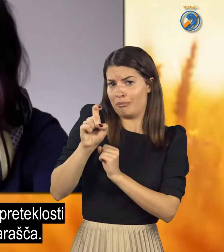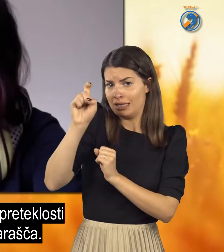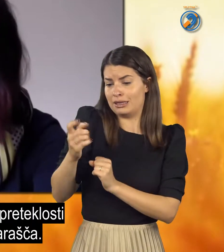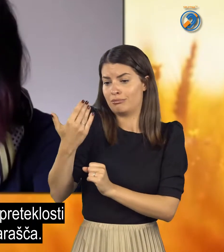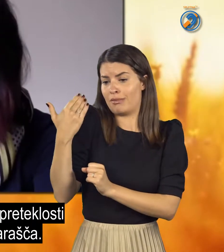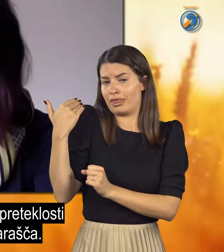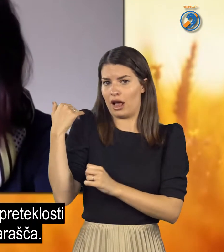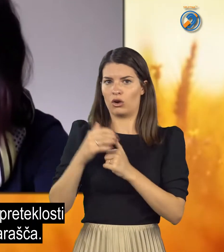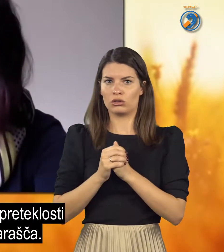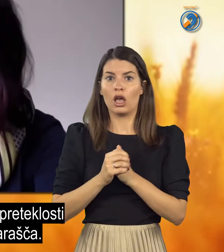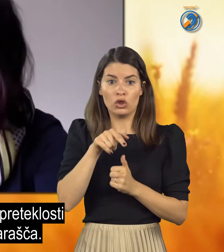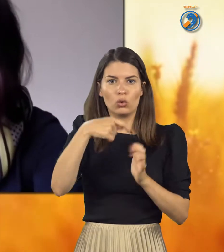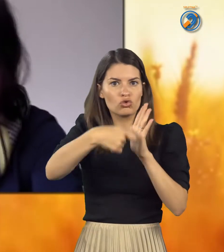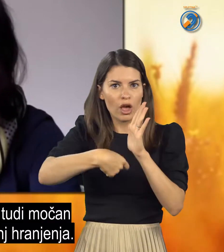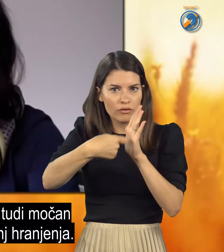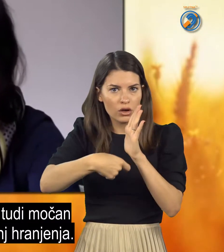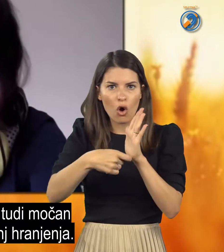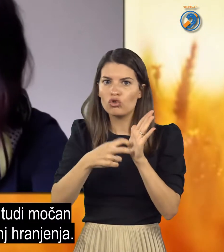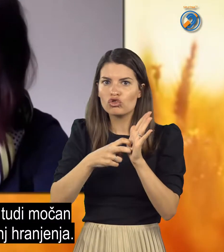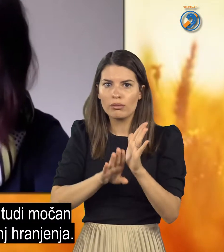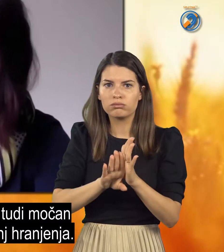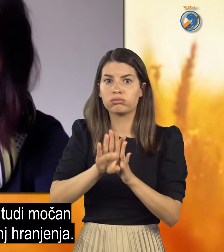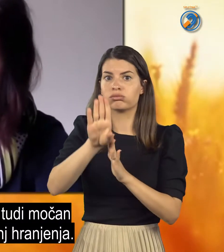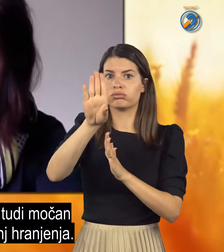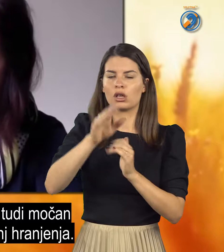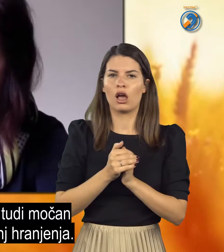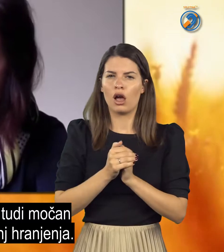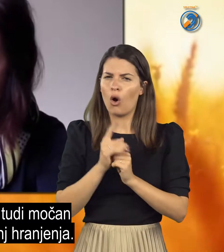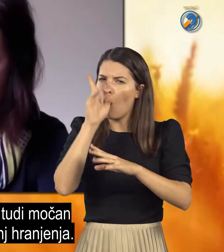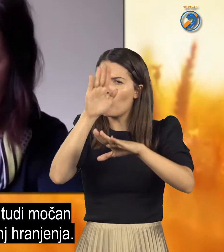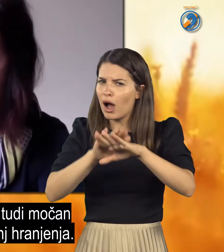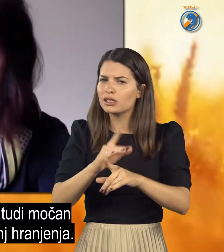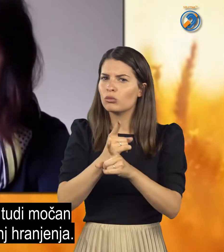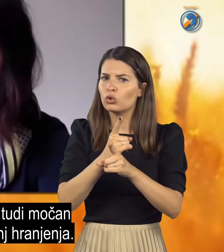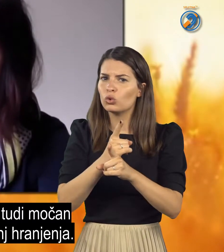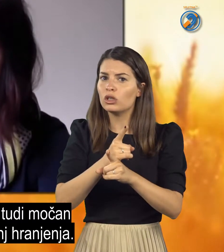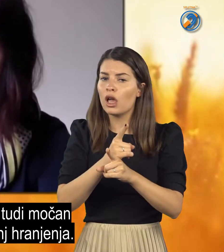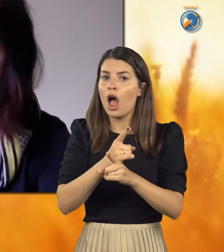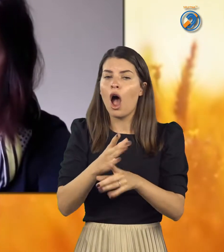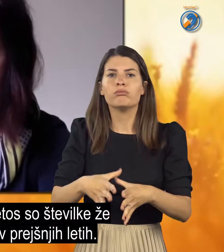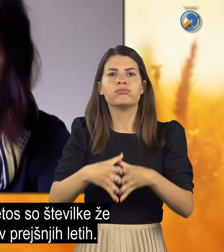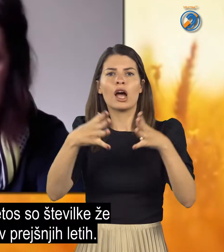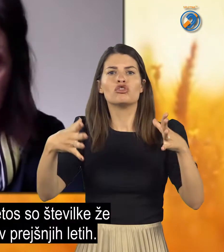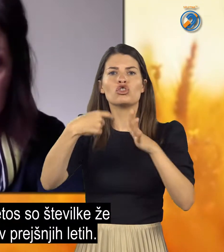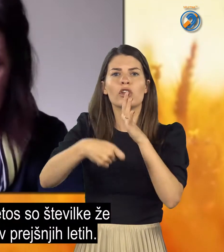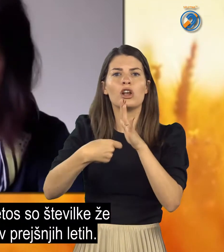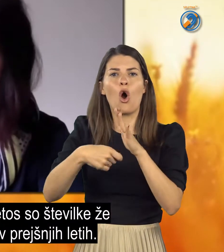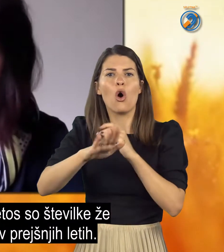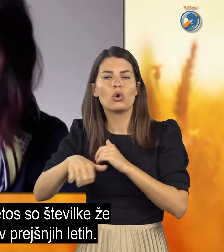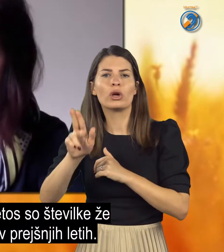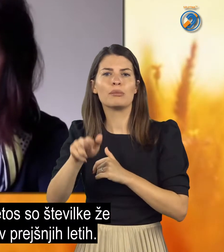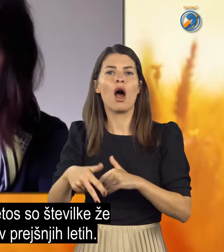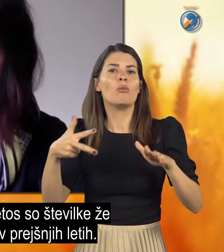preteklosti in da še narašča, da opazujemo tudi velik porast otrok z motnjo hranjenja. Recimo v prvih